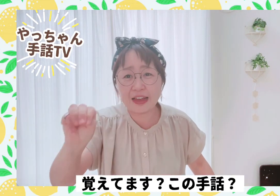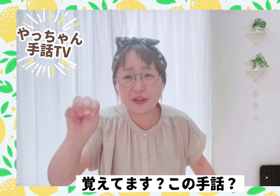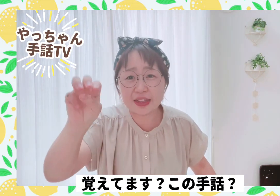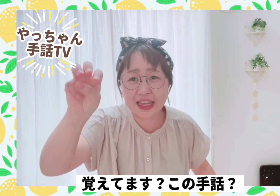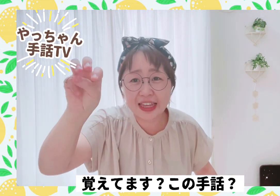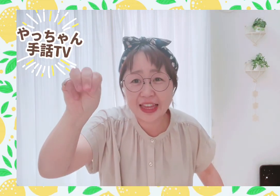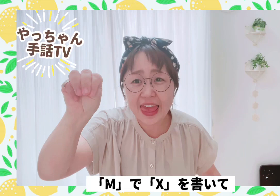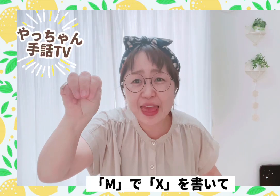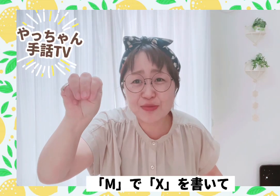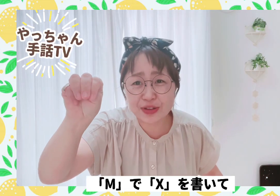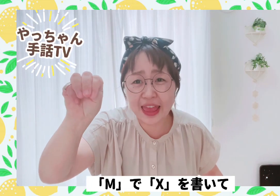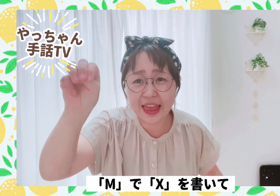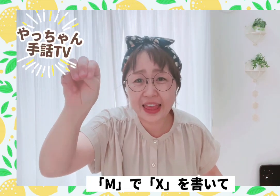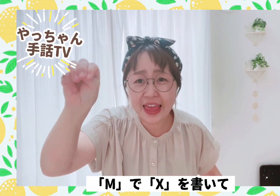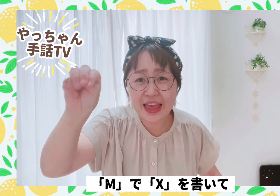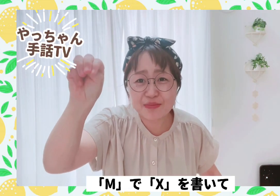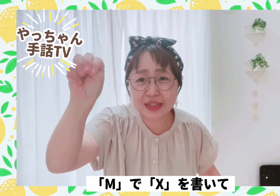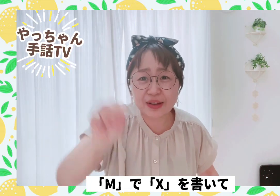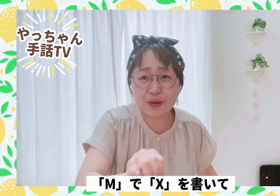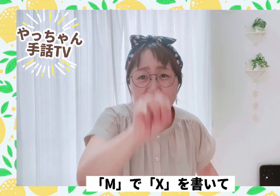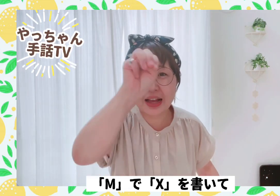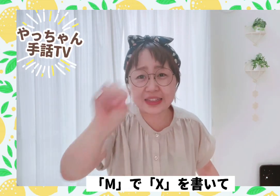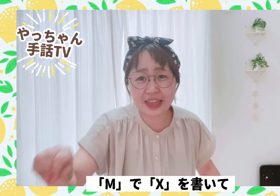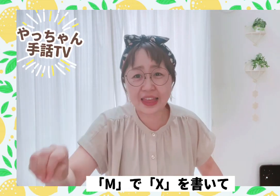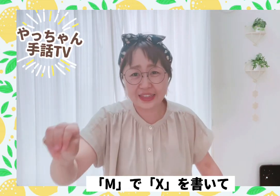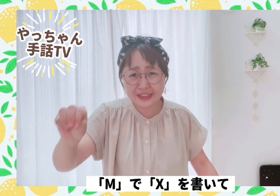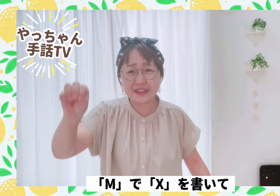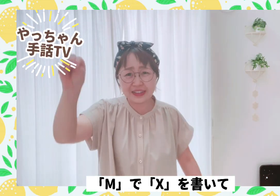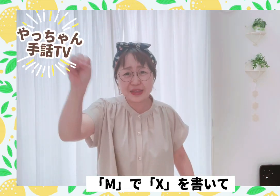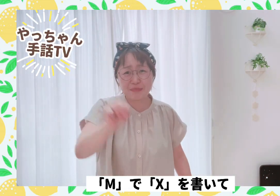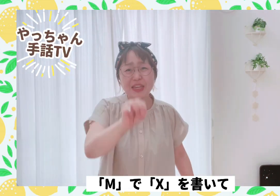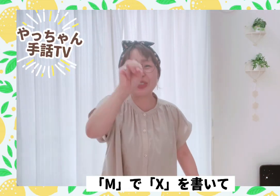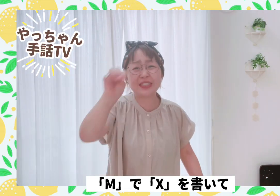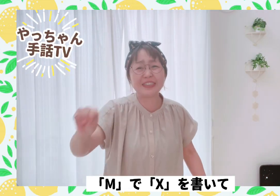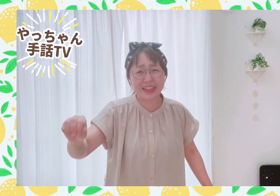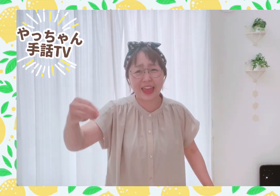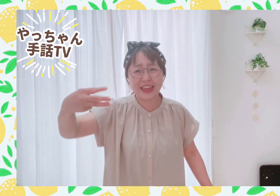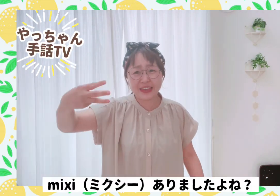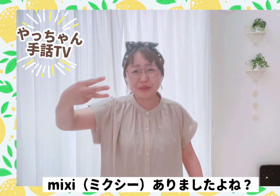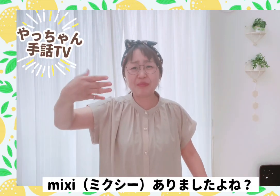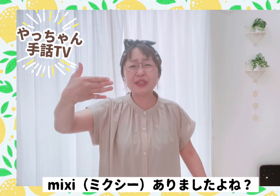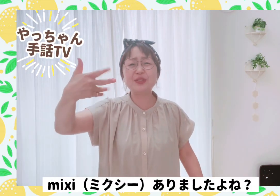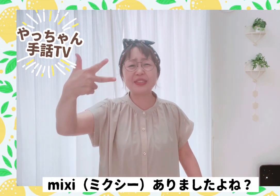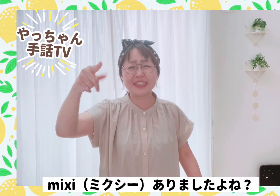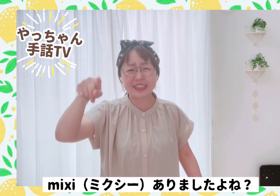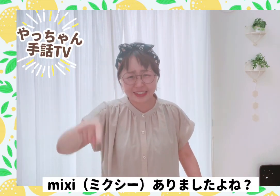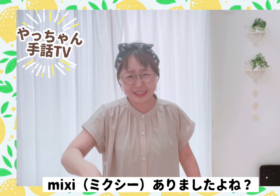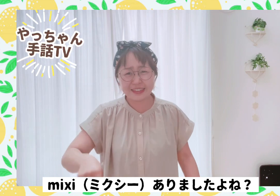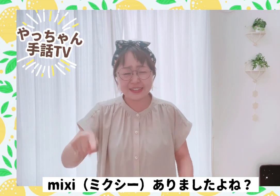さん、この手話 M でこう X 書いてミクシーってありましたよ